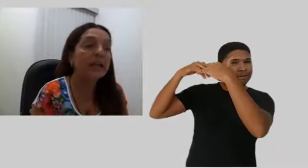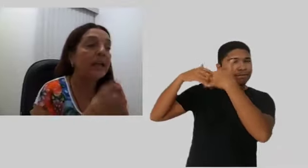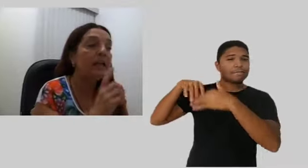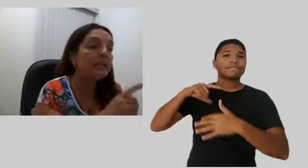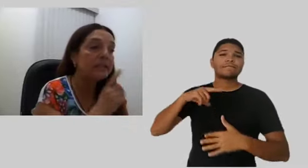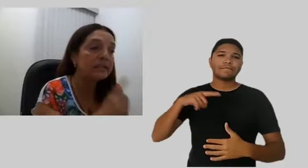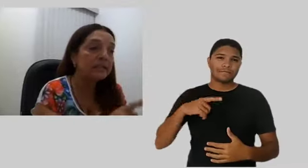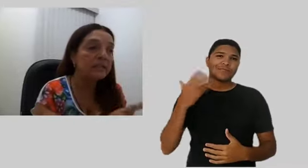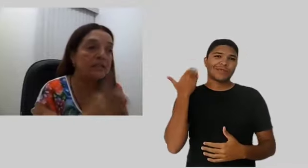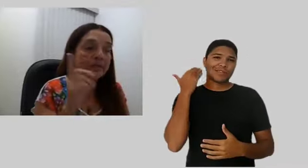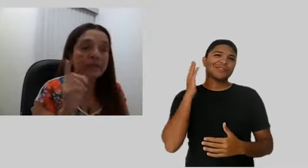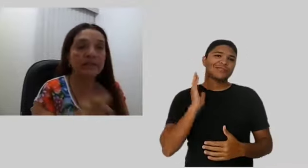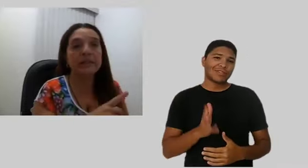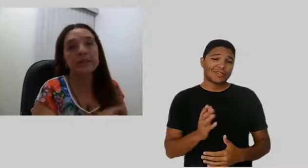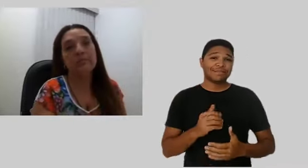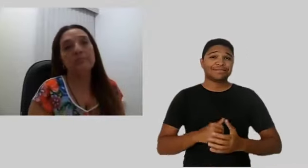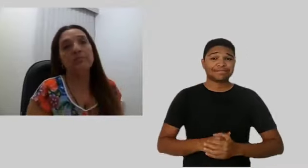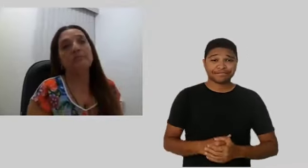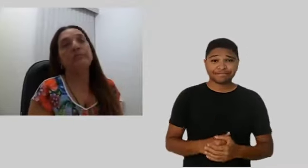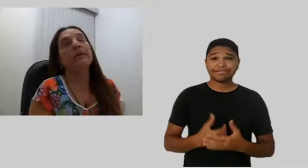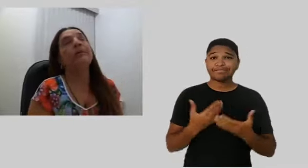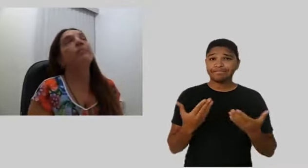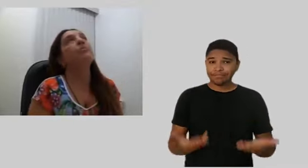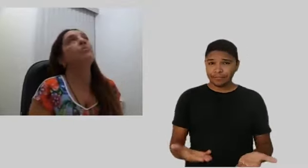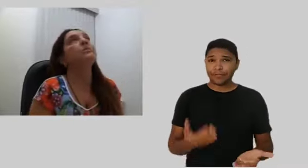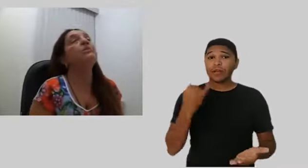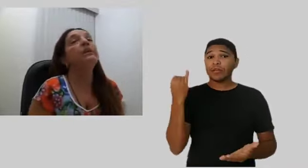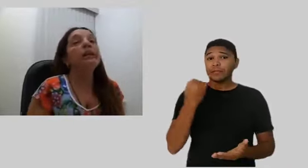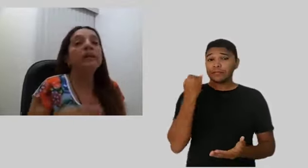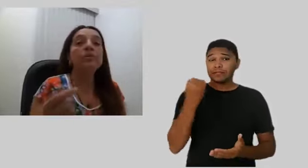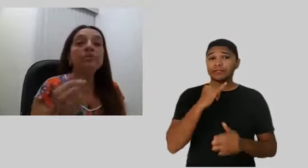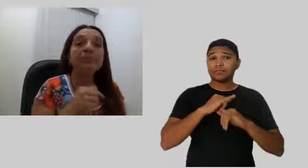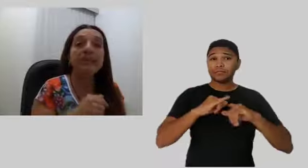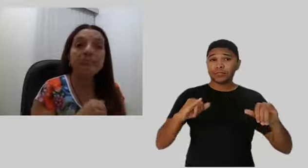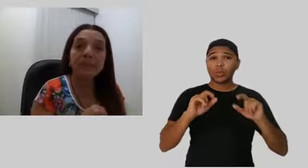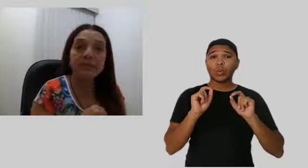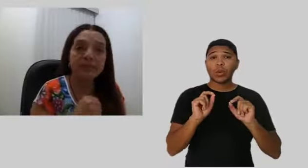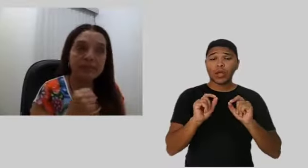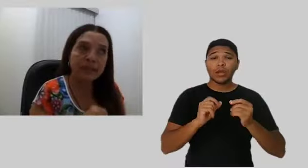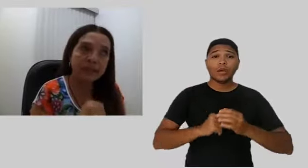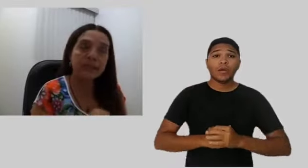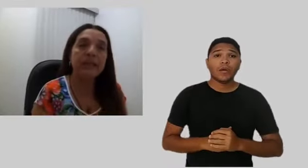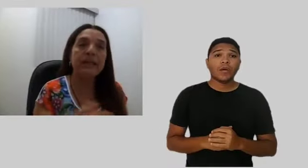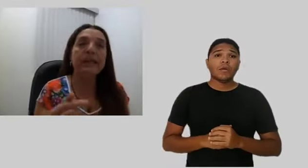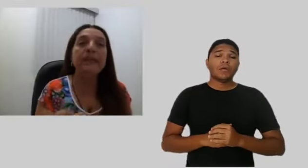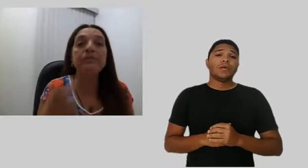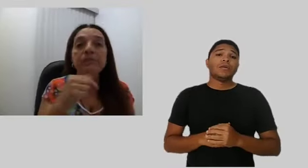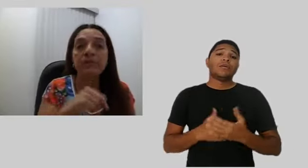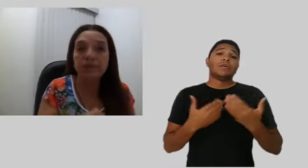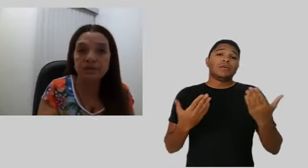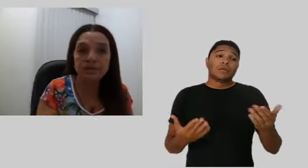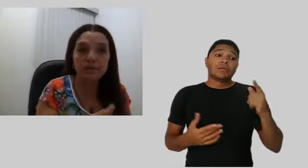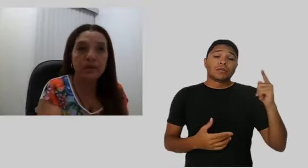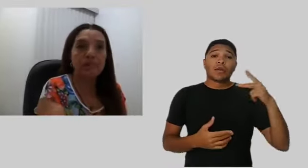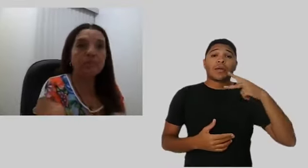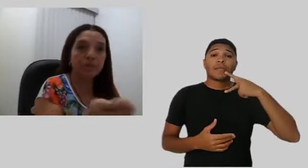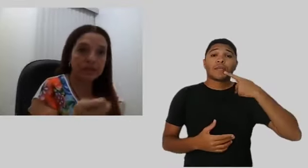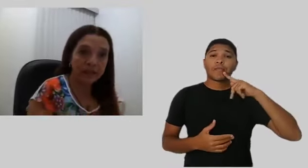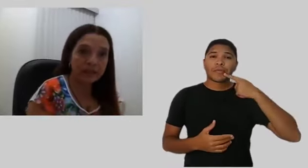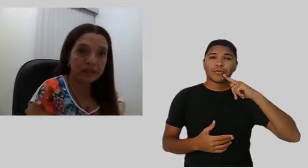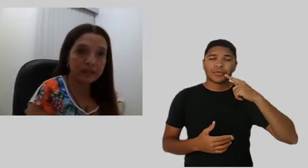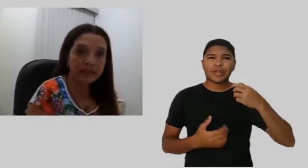instigado a fazer. É interessante aqui deixar uma conclusão, que enquanto para Piaget era